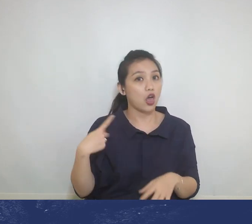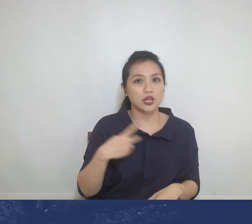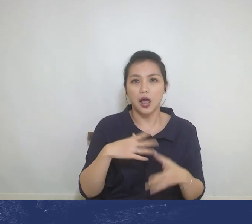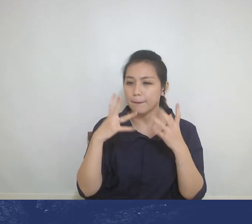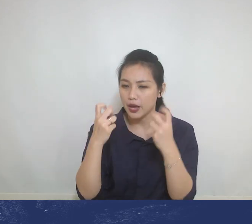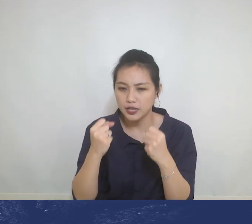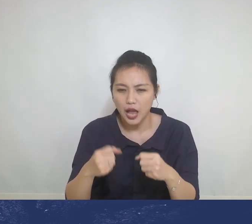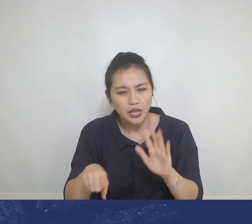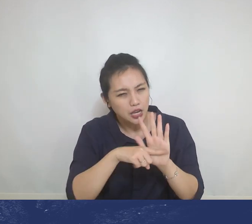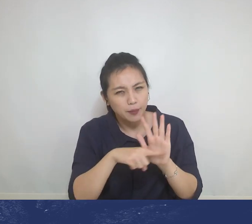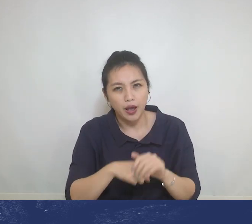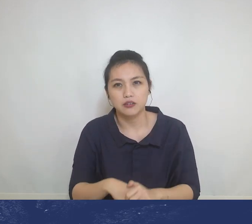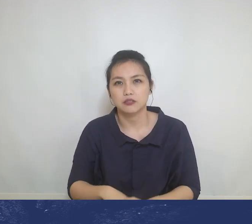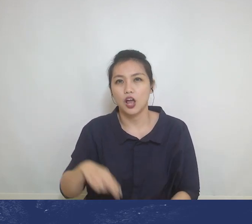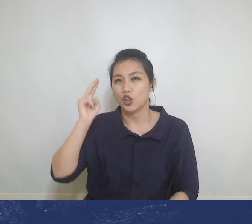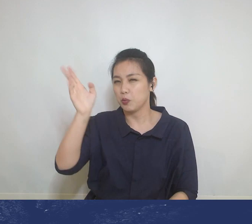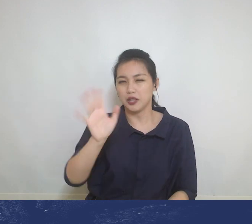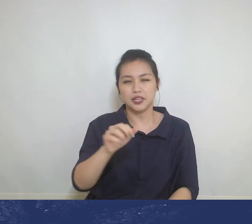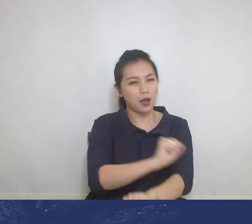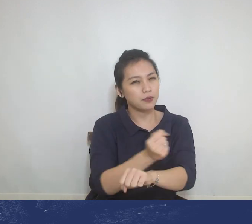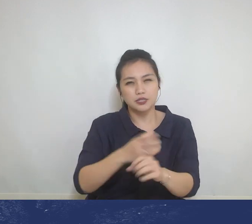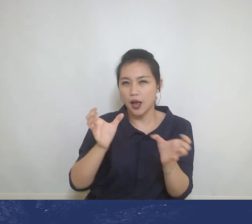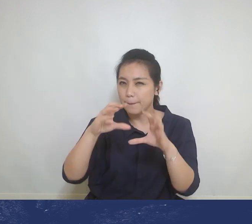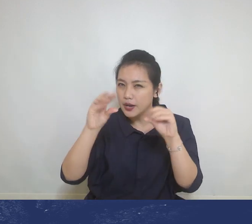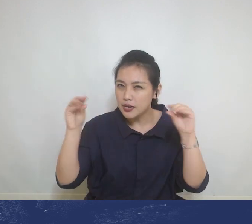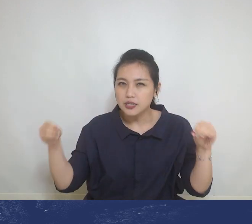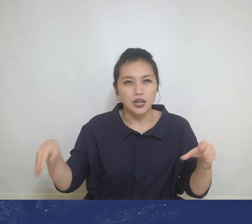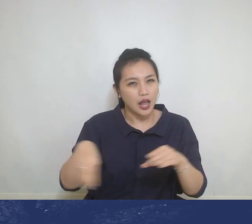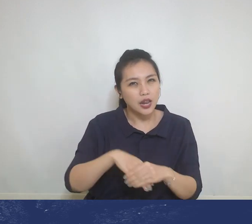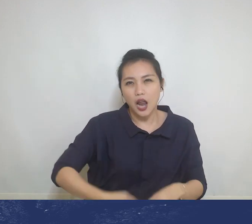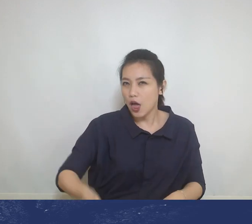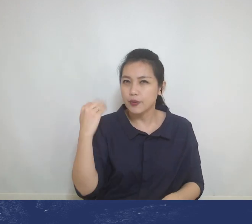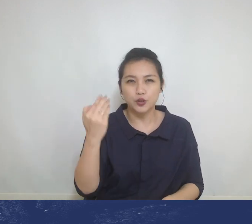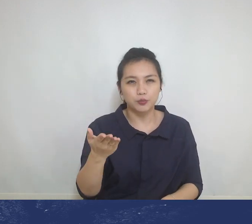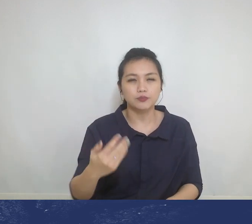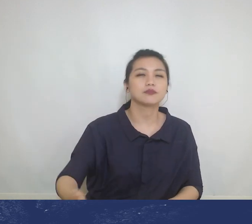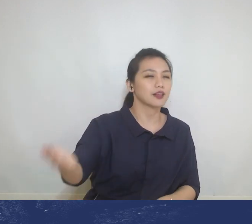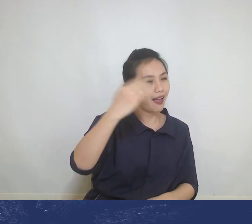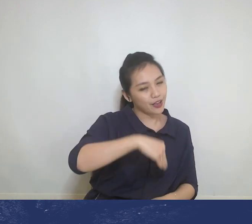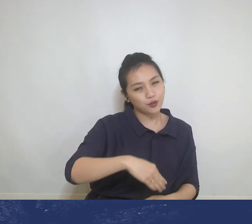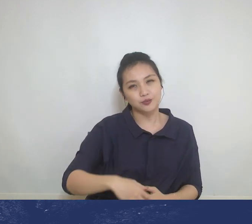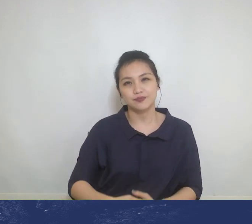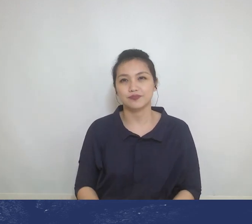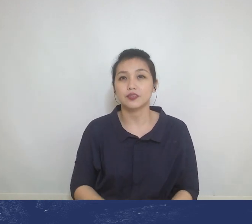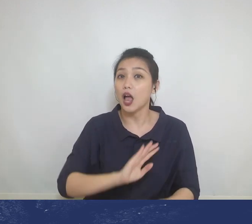kalau kita pegangi terpelecoknya, Tuhan tidak akan pernah bisa bekerja dalam hidup Anda. Kita mau ngajak